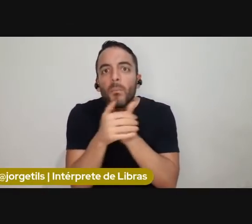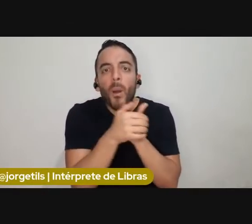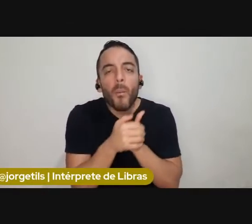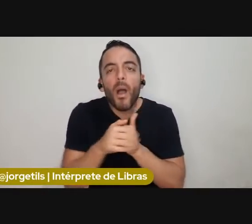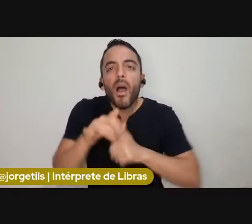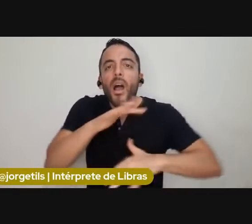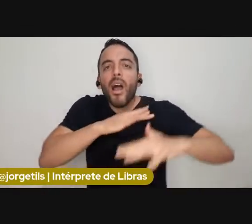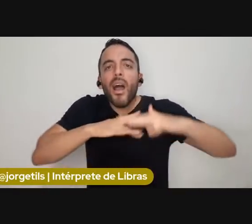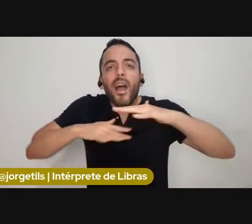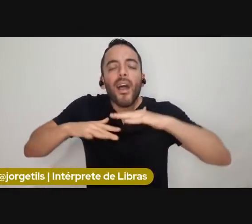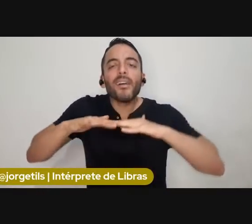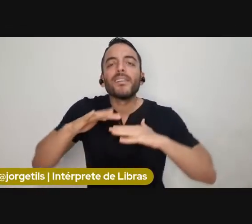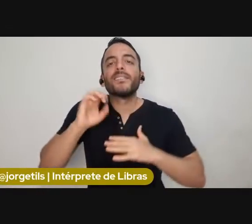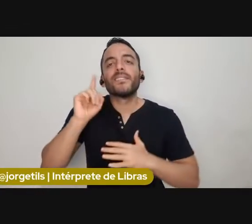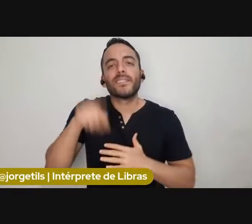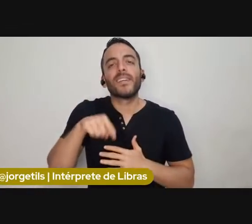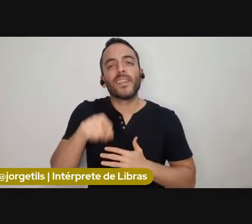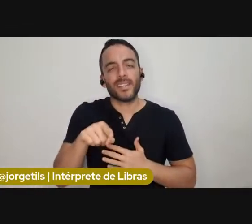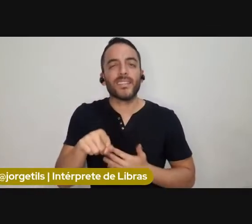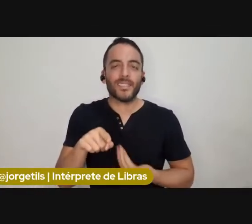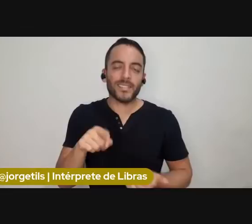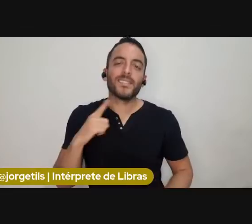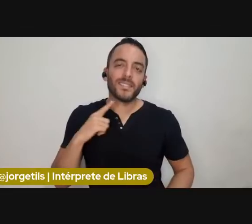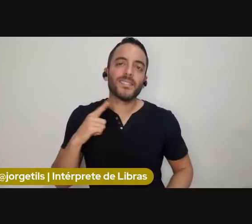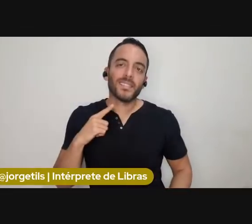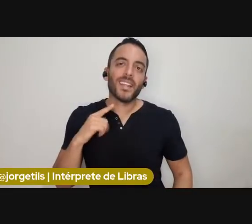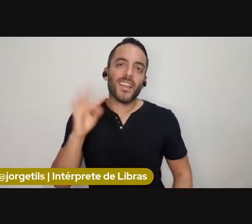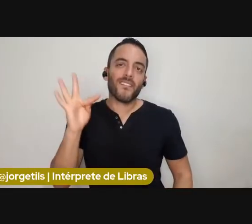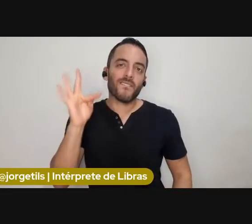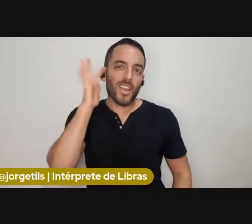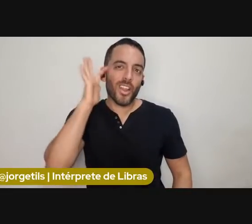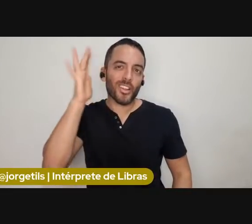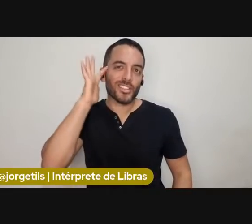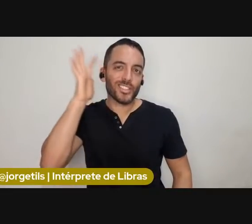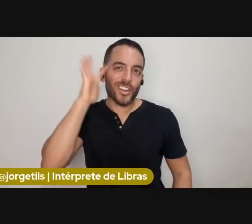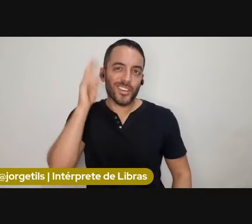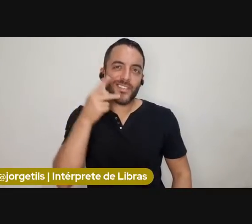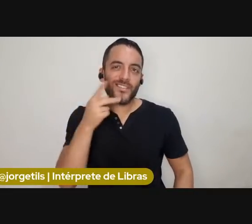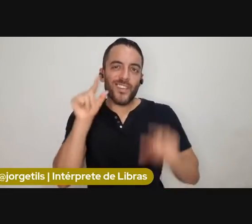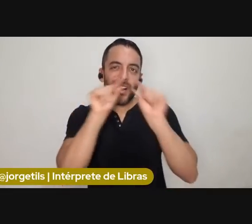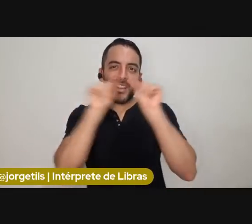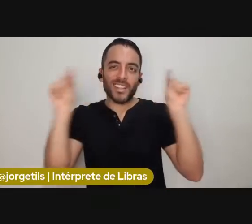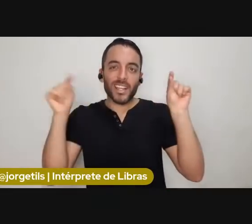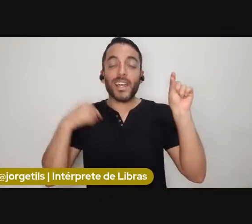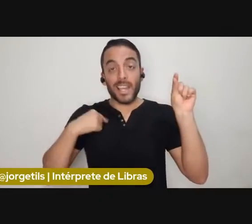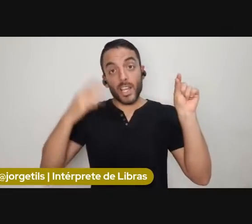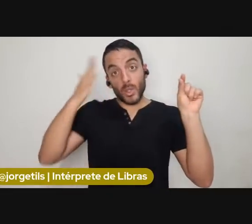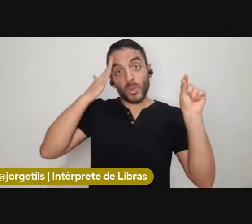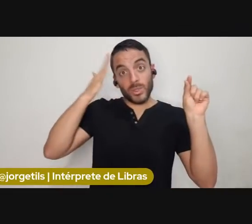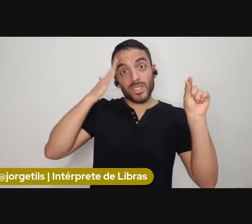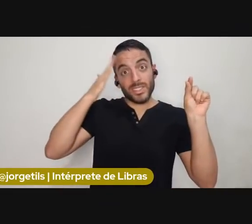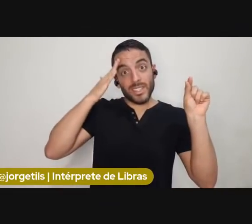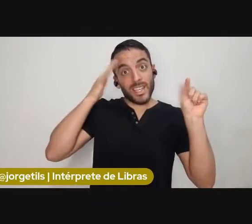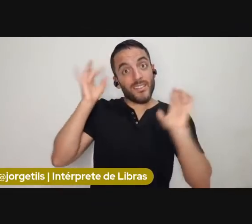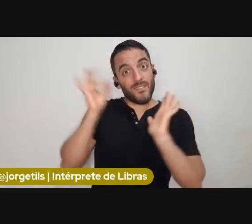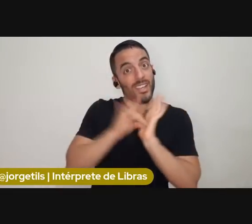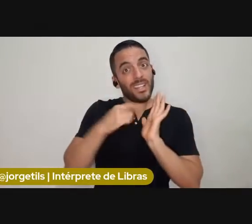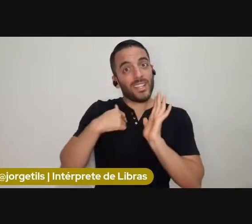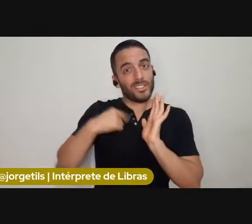a velha máxima filosófica, né? Eu sei que não sei, não é? Quanto mais a gente sabe,